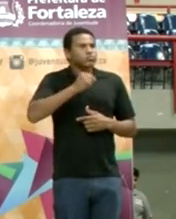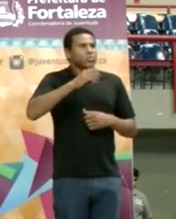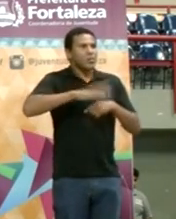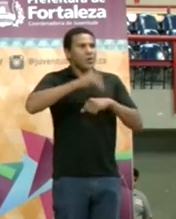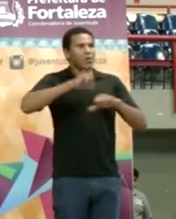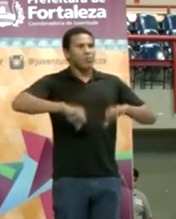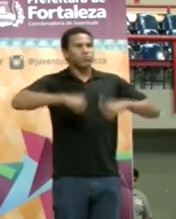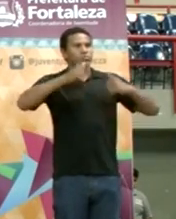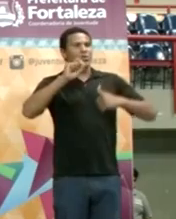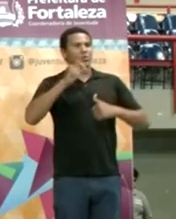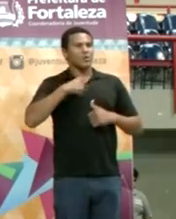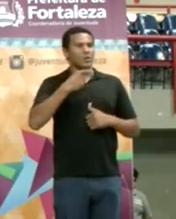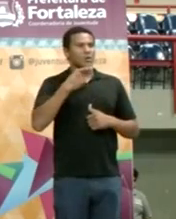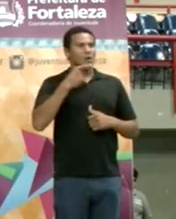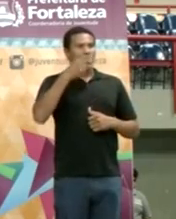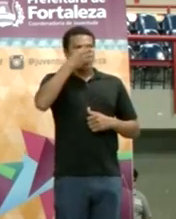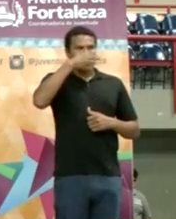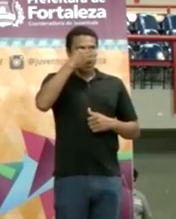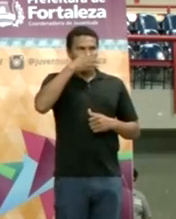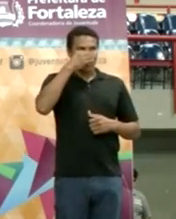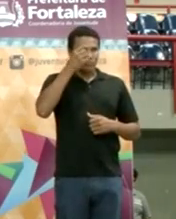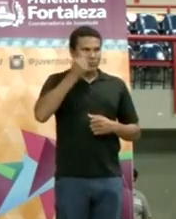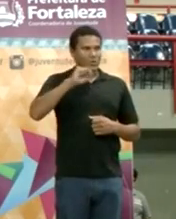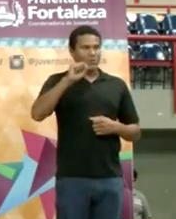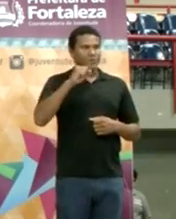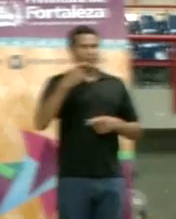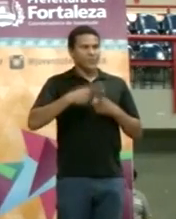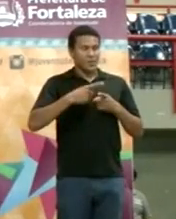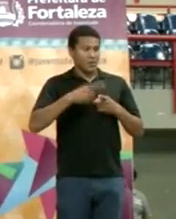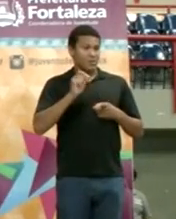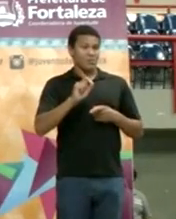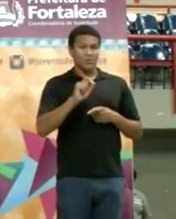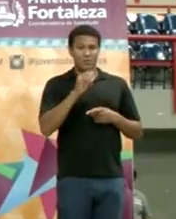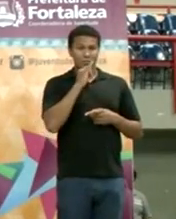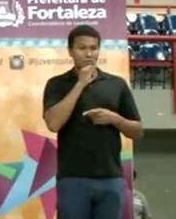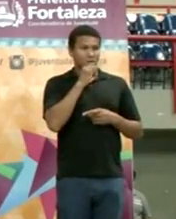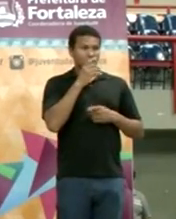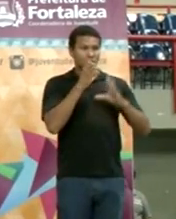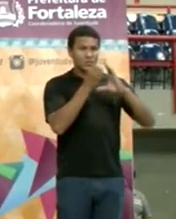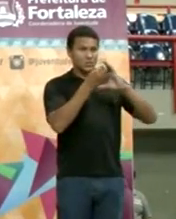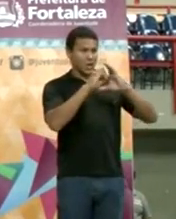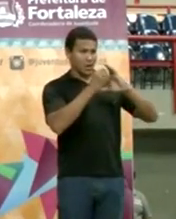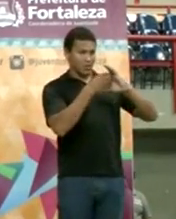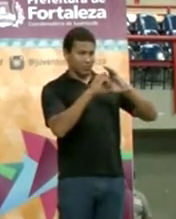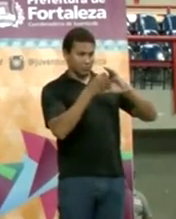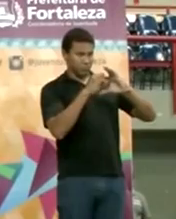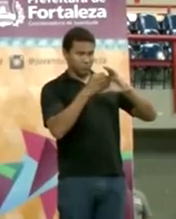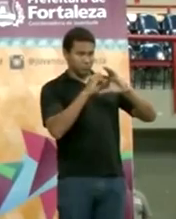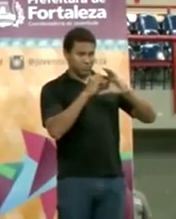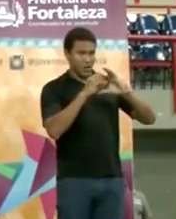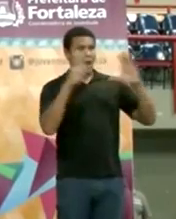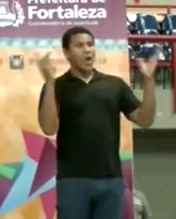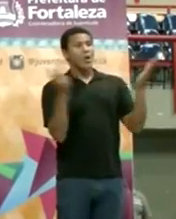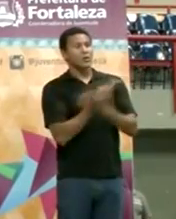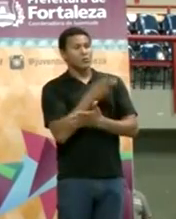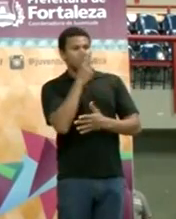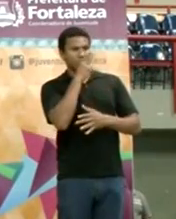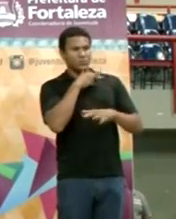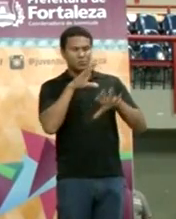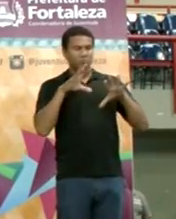caso específico do ataque dessas células, você termina não tendo como